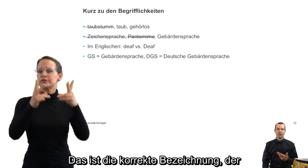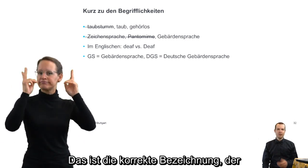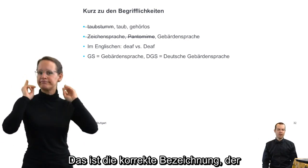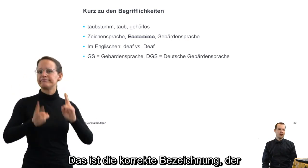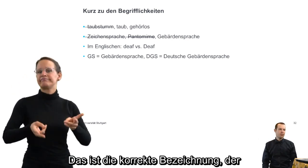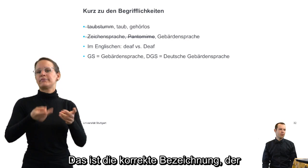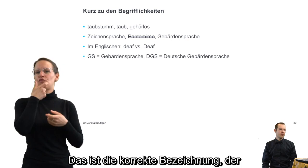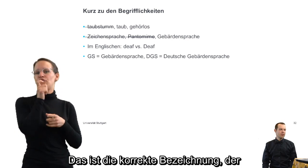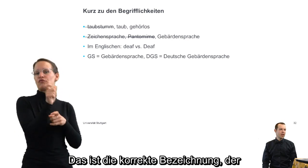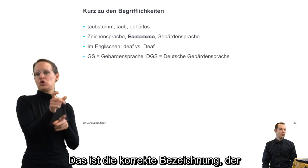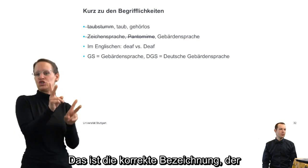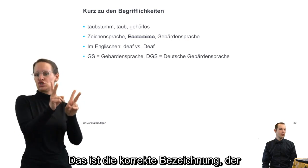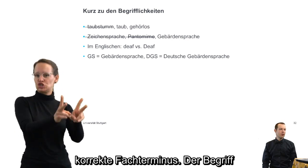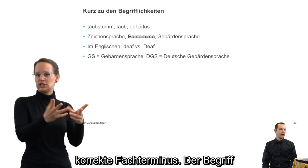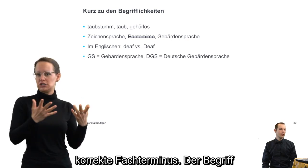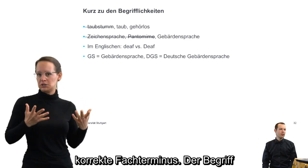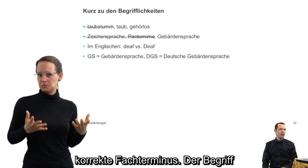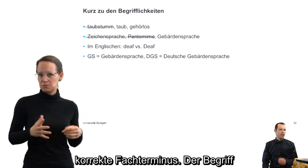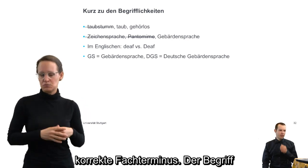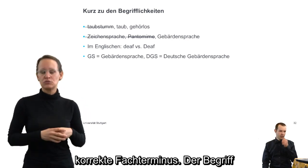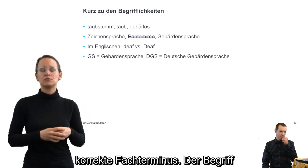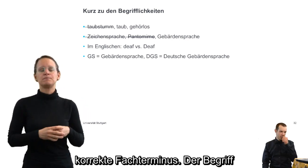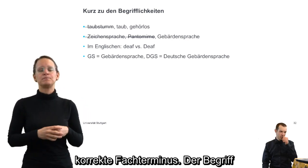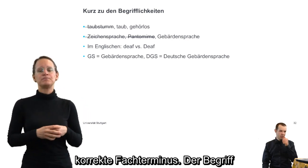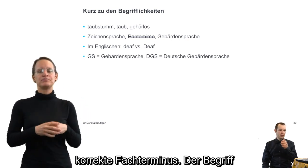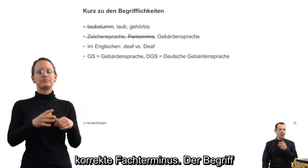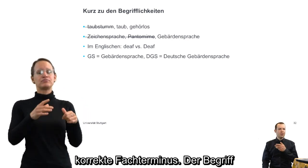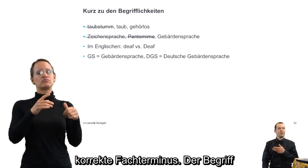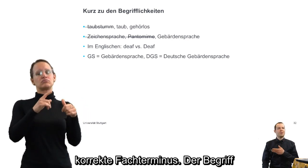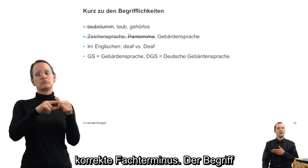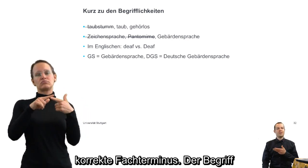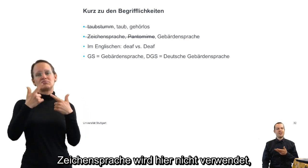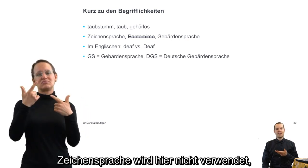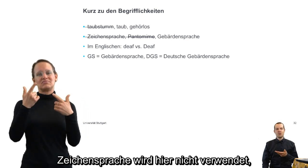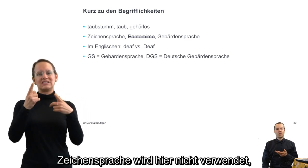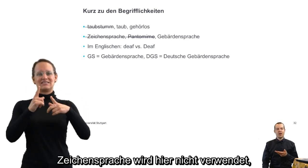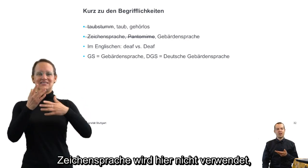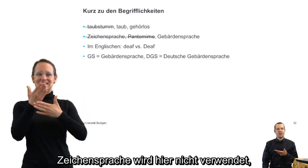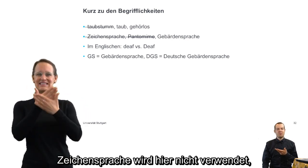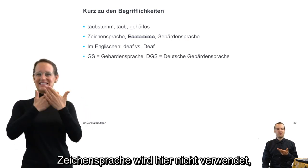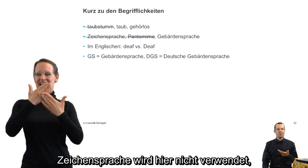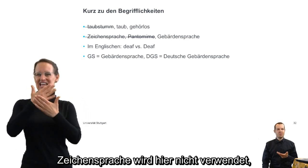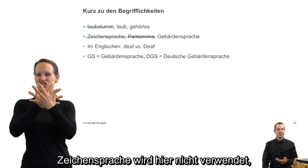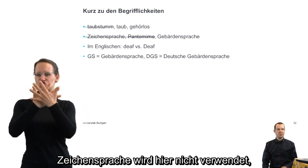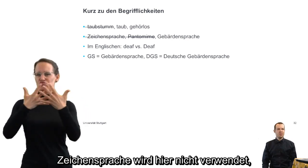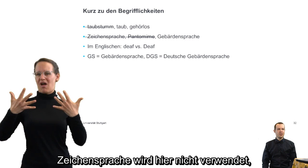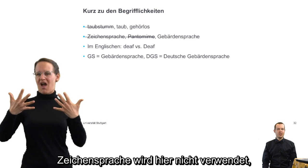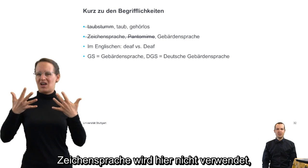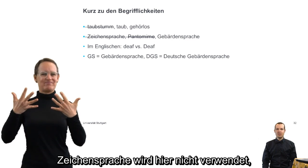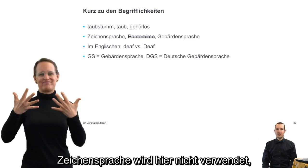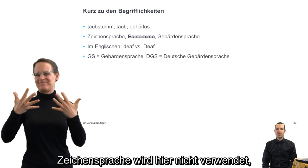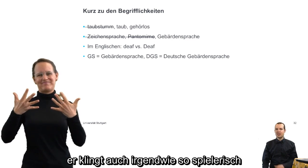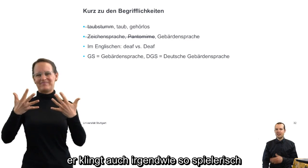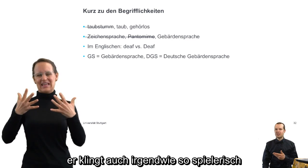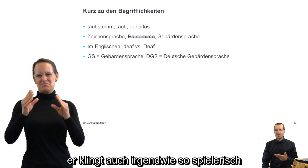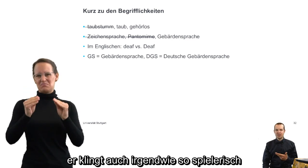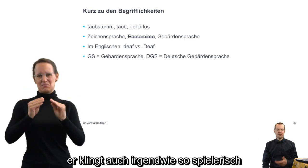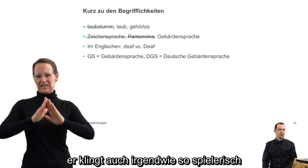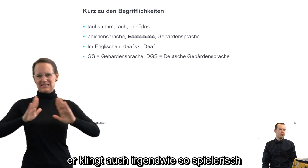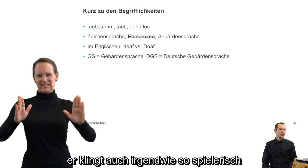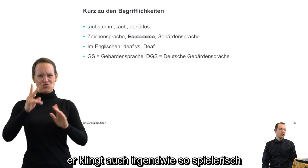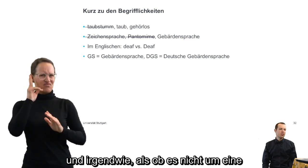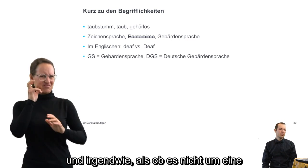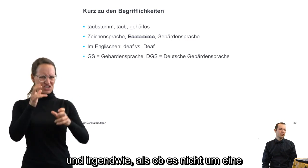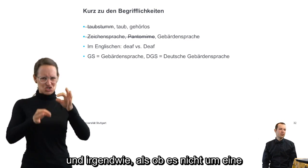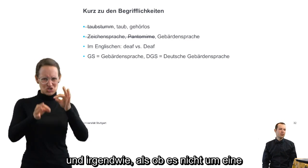ist die korrekte Bezeichnung, der korrekte Fachterminus. Der Begriff Zeichensprache wird hier nicht verwendet. Der klingt auch